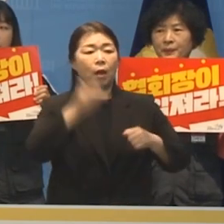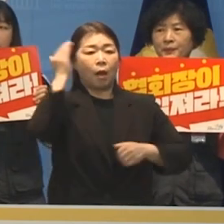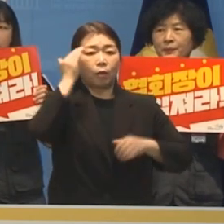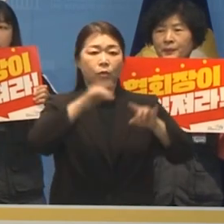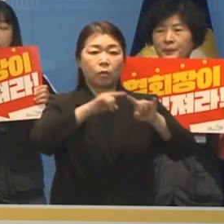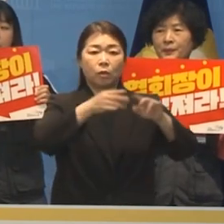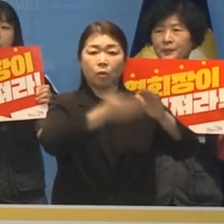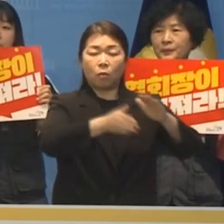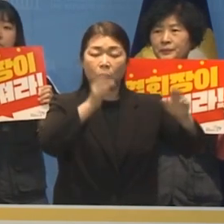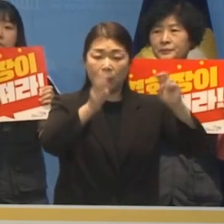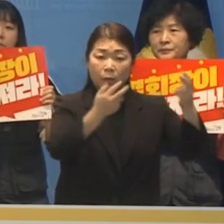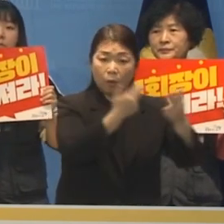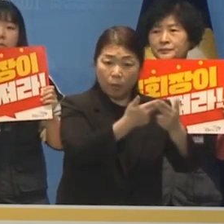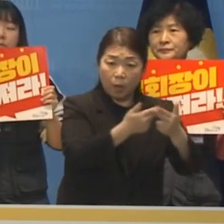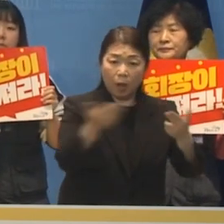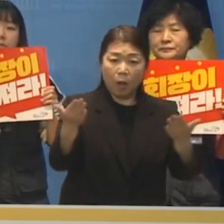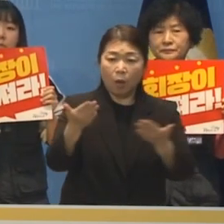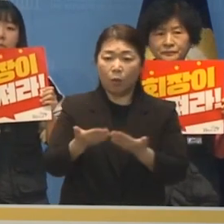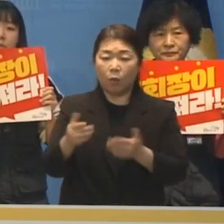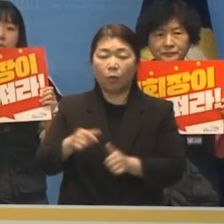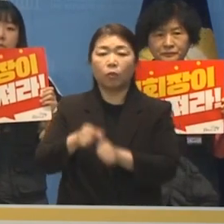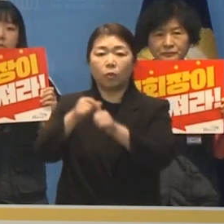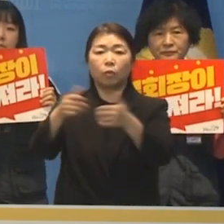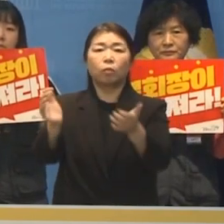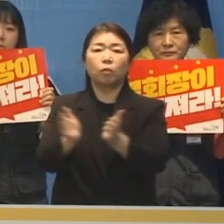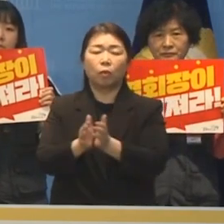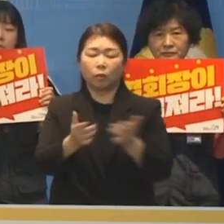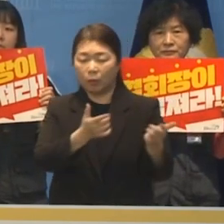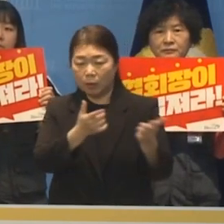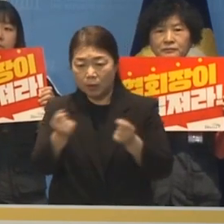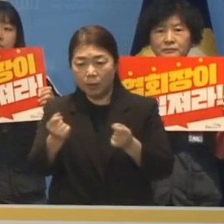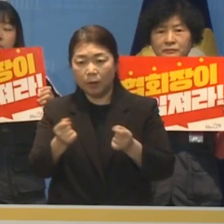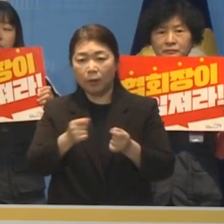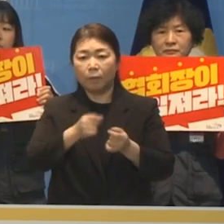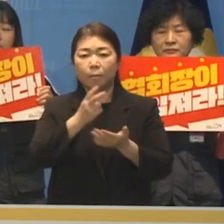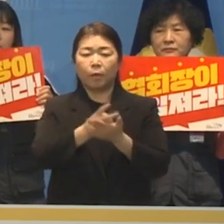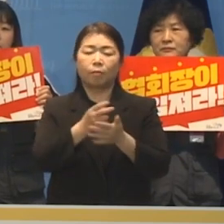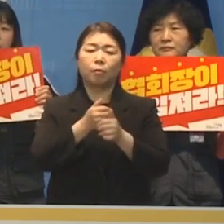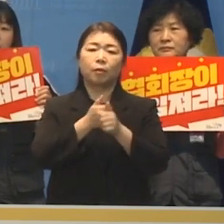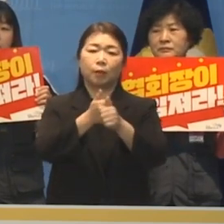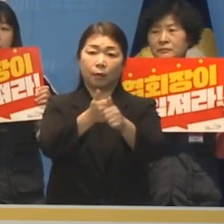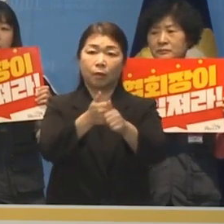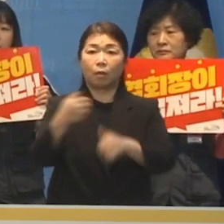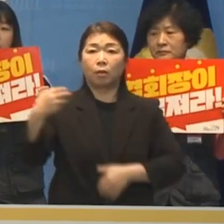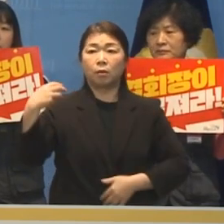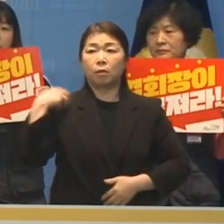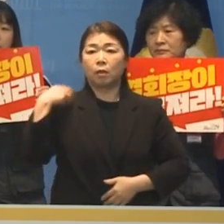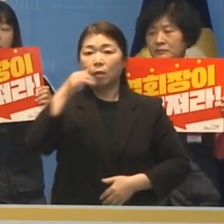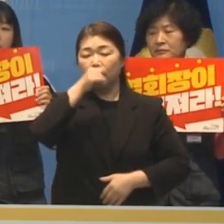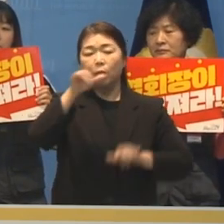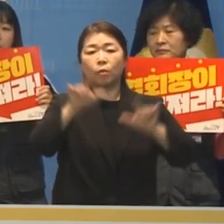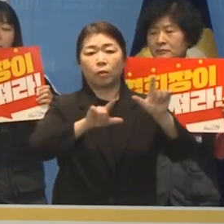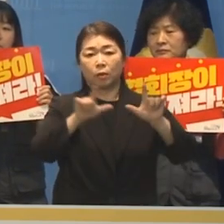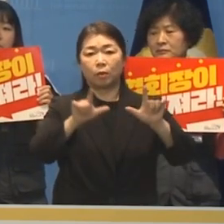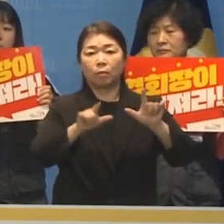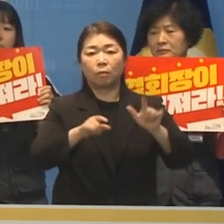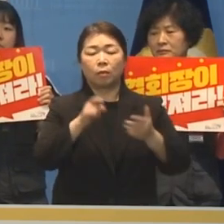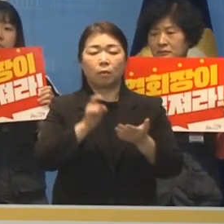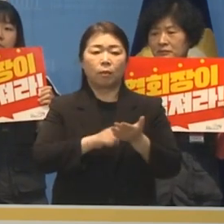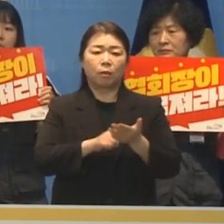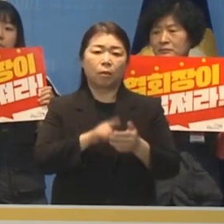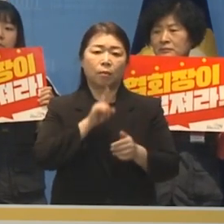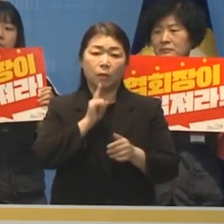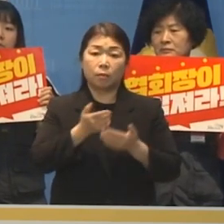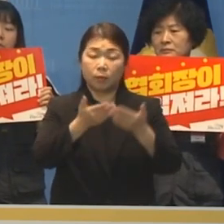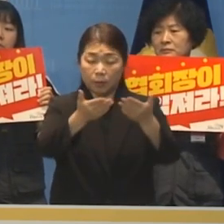한국전기공사협회와 고용노동부 모두에게 합당하고 책임 있는 역할과 자세를 촉구하는